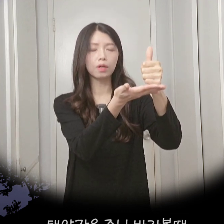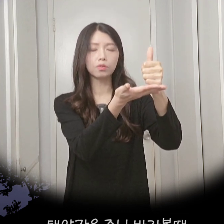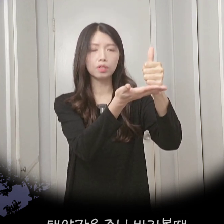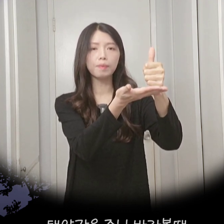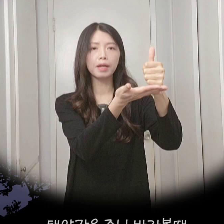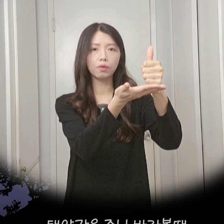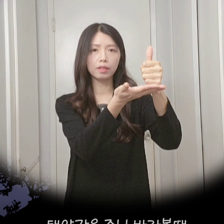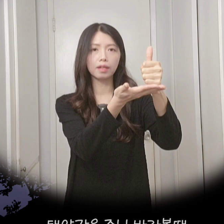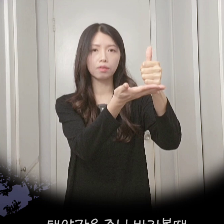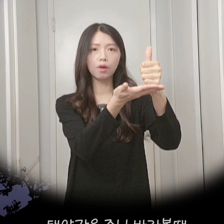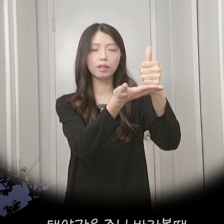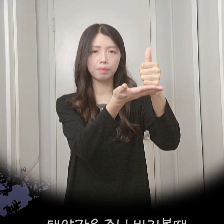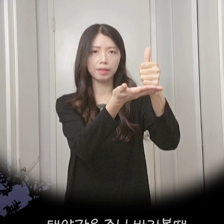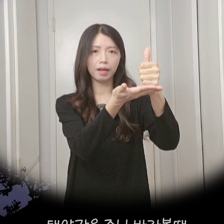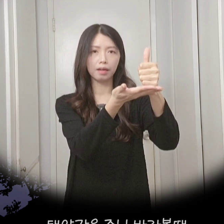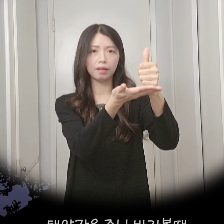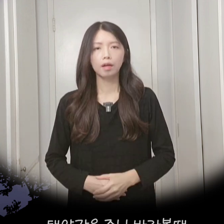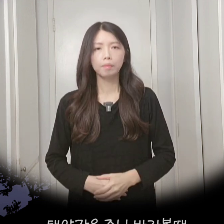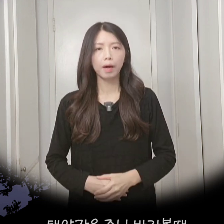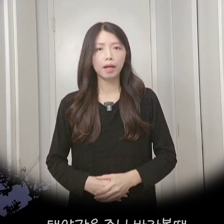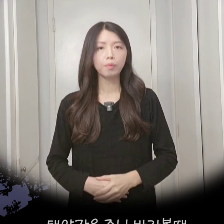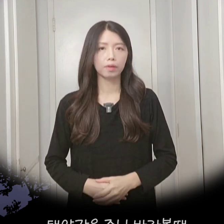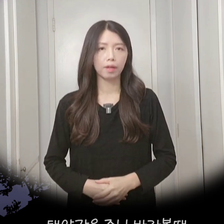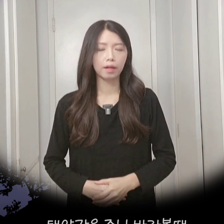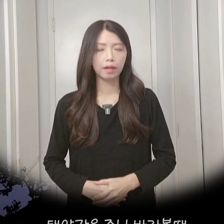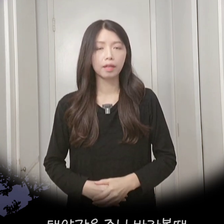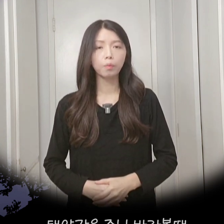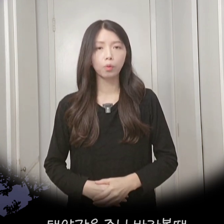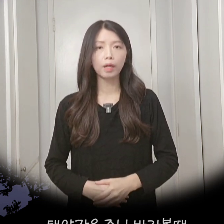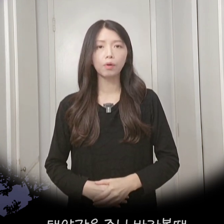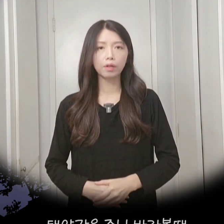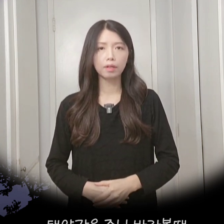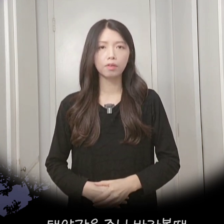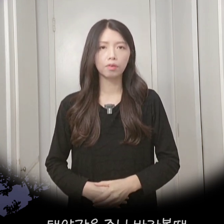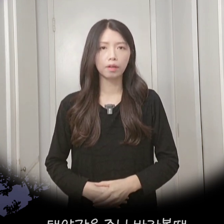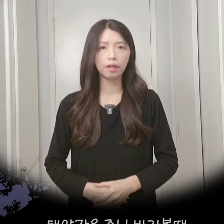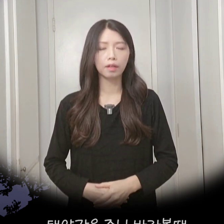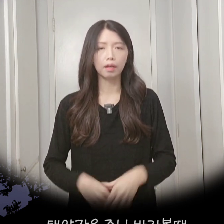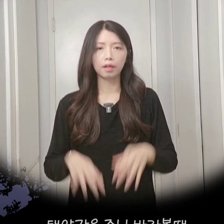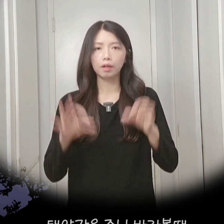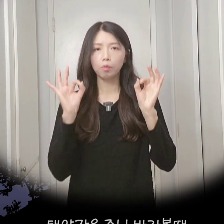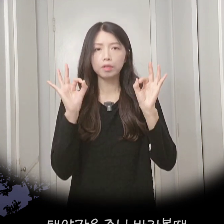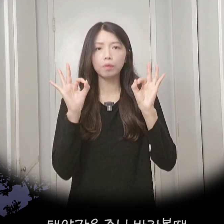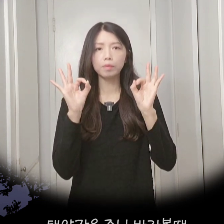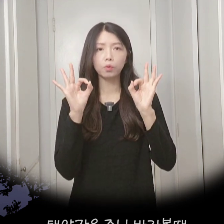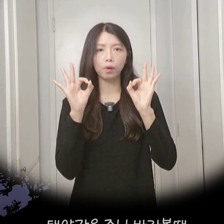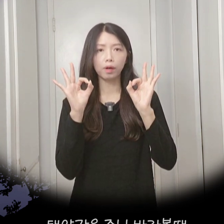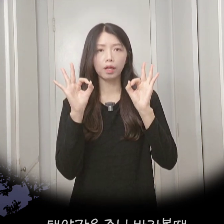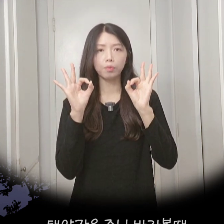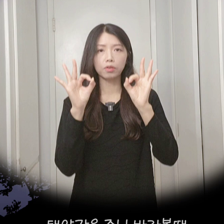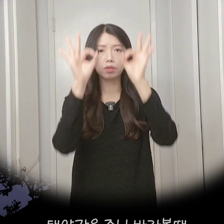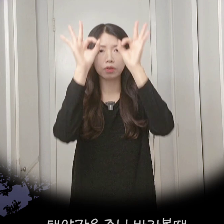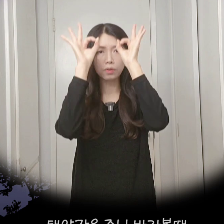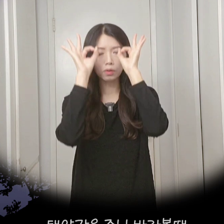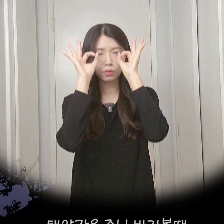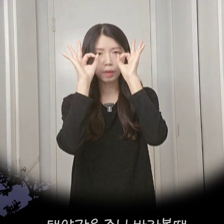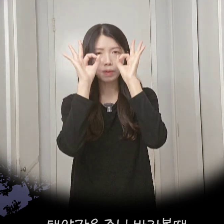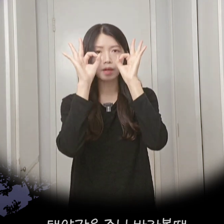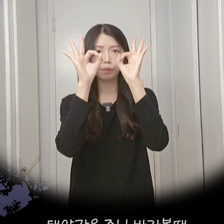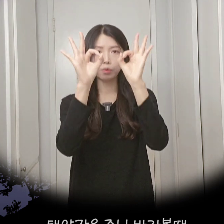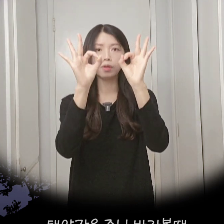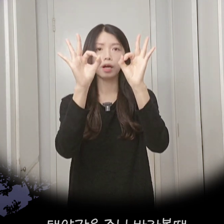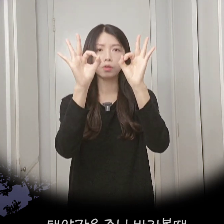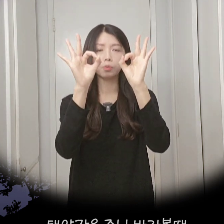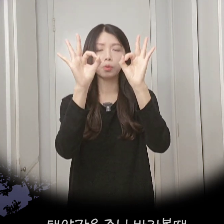의미로 주님이라고 한 뜻의 수어가 됩니다. 바라볼 때. 일단 보다라고 한 뜻의 수어는 엄지검지를 동그랗게 붙여주시고